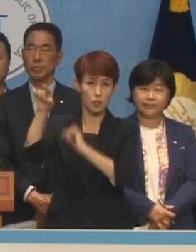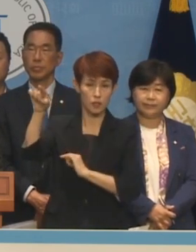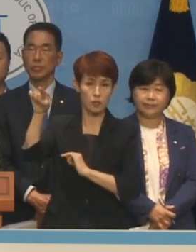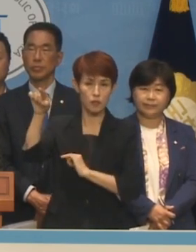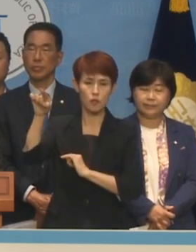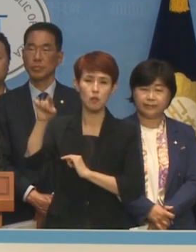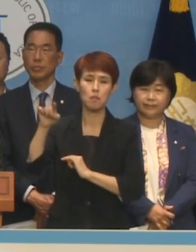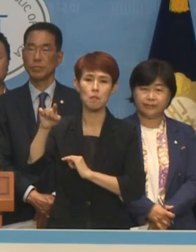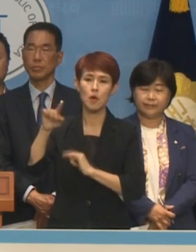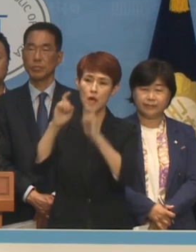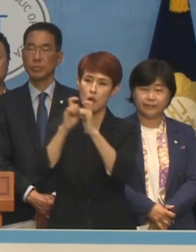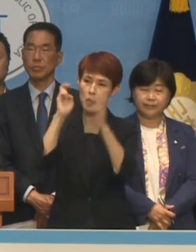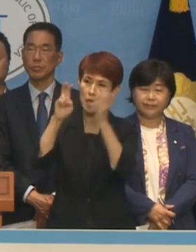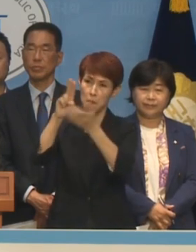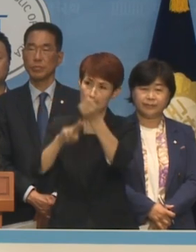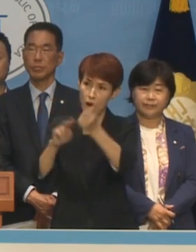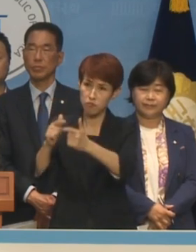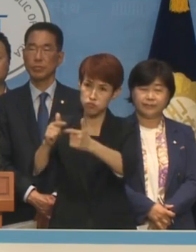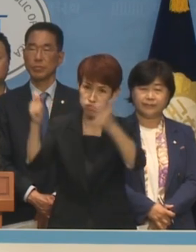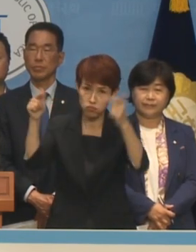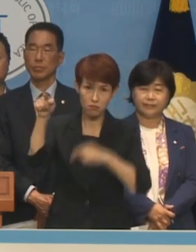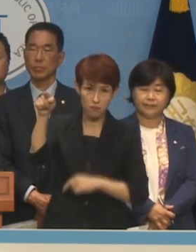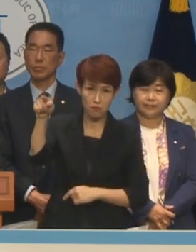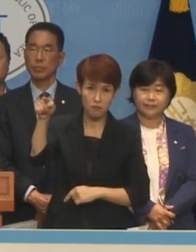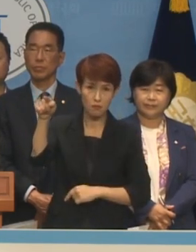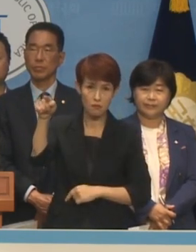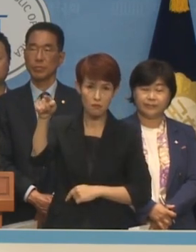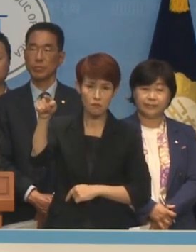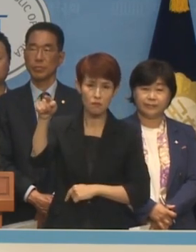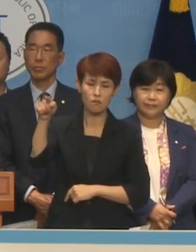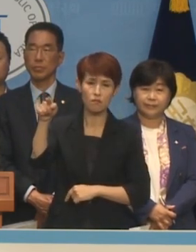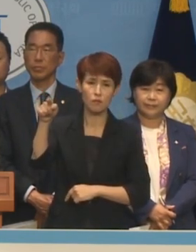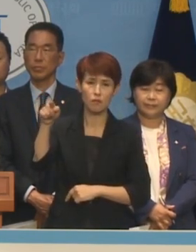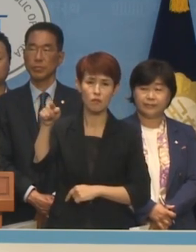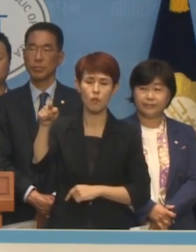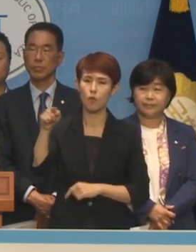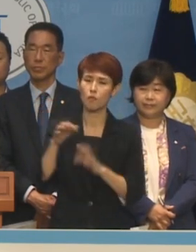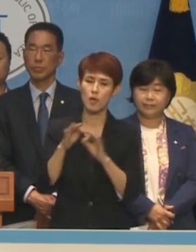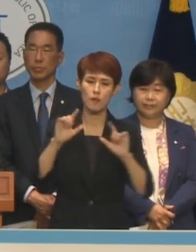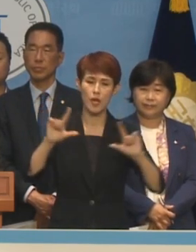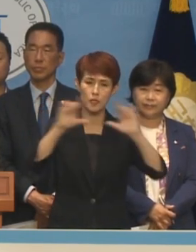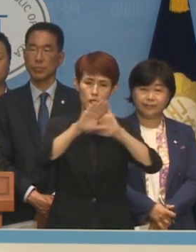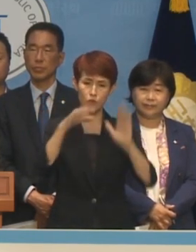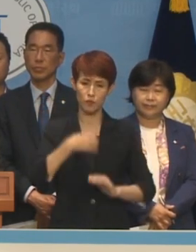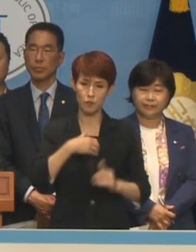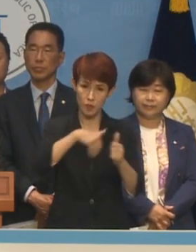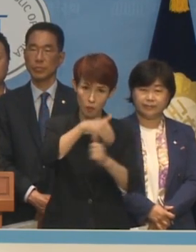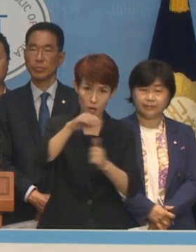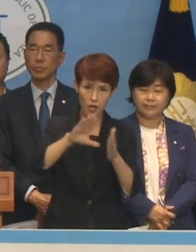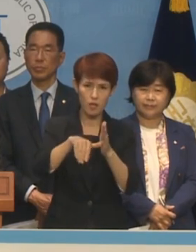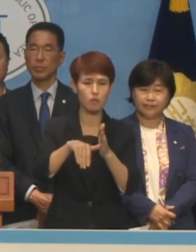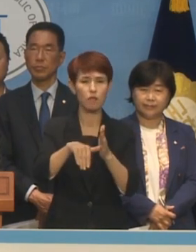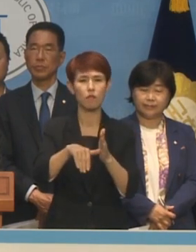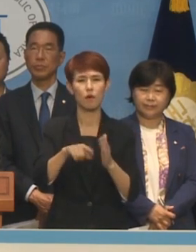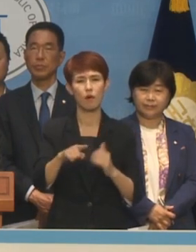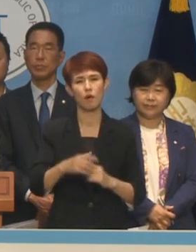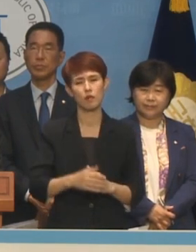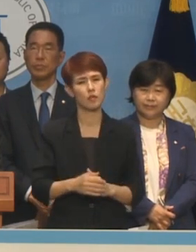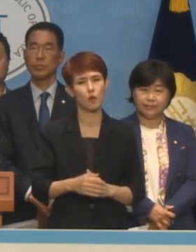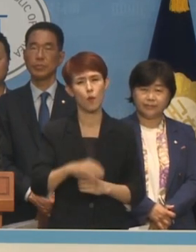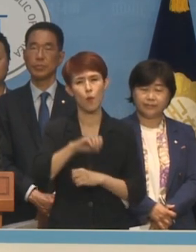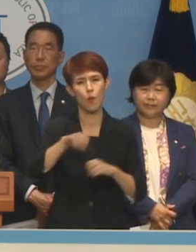민영화의 확산으로 인해 더 크게 증가했다는 점을 들지 않더라도 기후위기 상황에서 근시안적이고 실효성